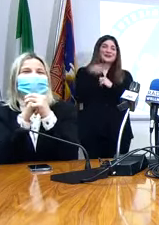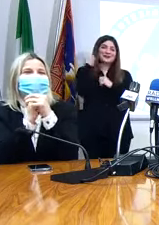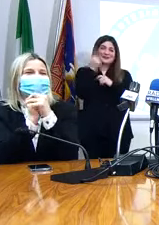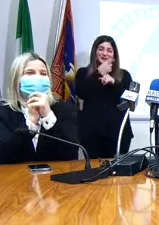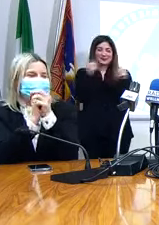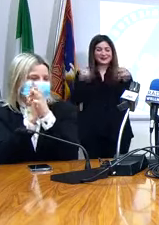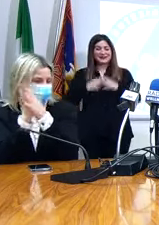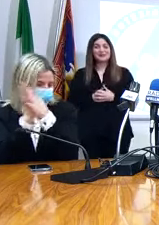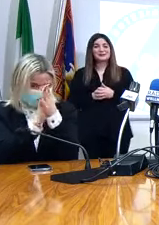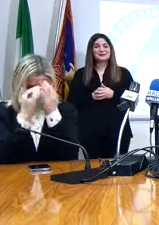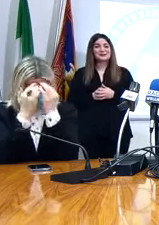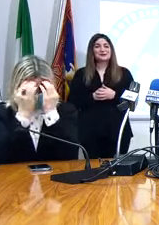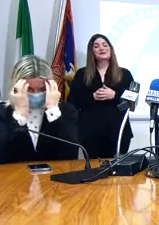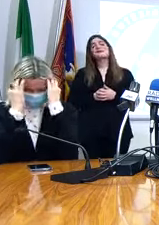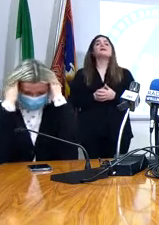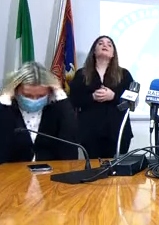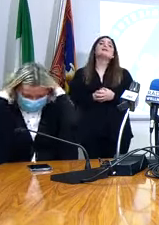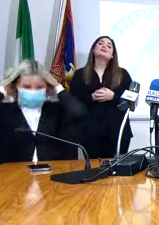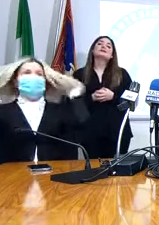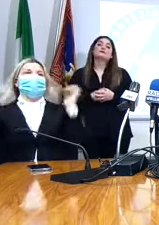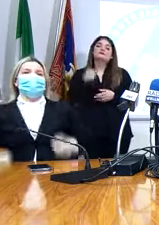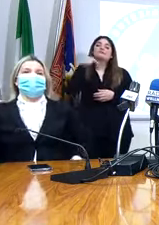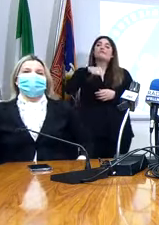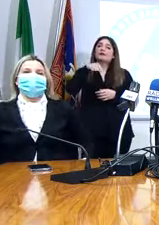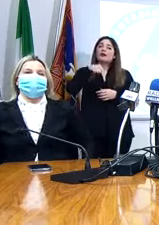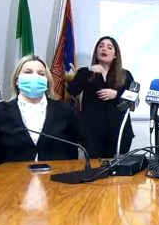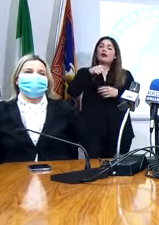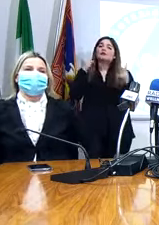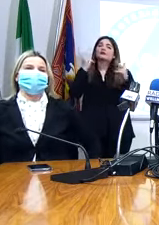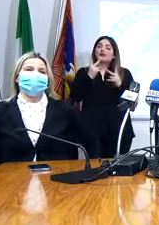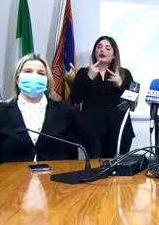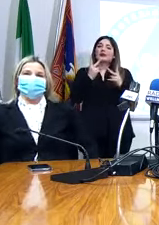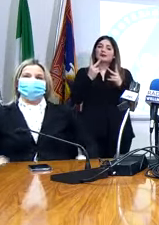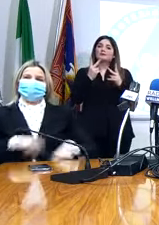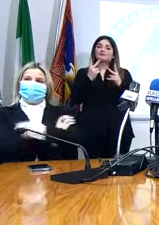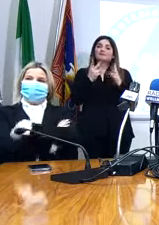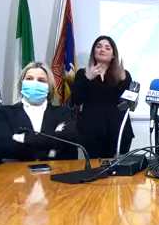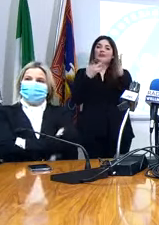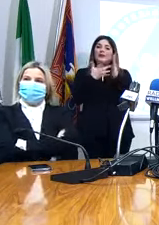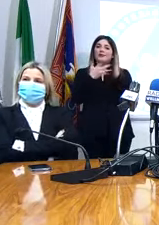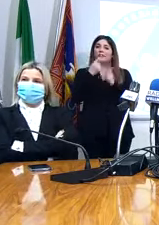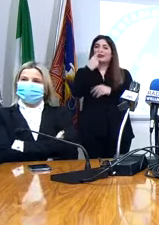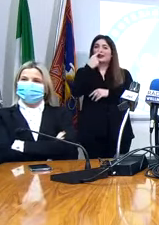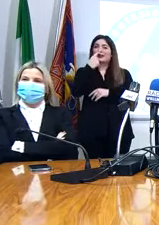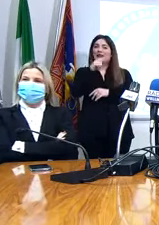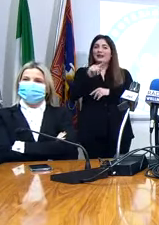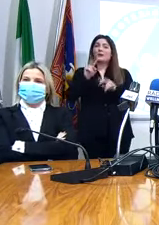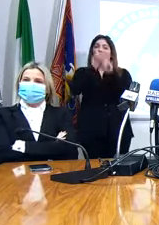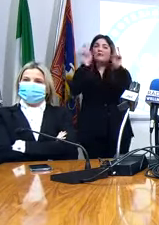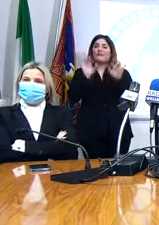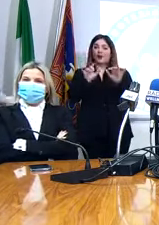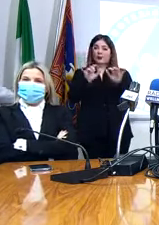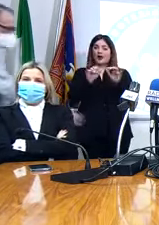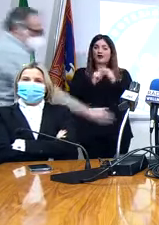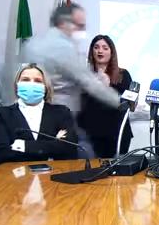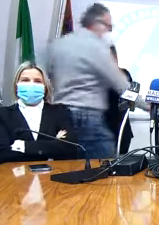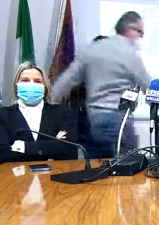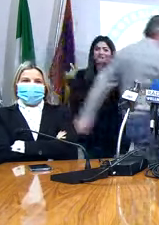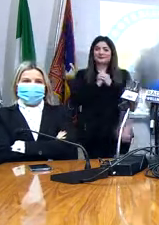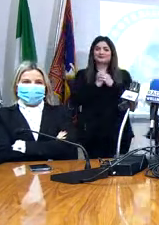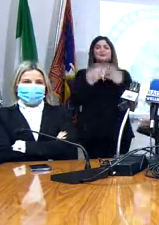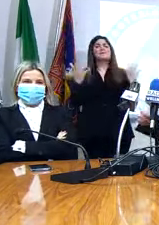Allora, oggi abbiamo avuto un problema informatico rispetto al bollettino, ma abbiamo ricostruito almeno due o tre parametri che è giusto